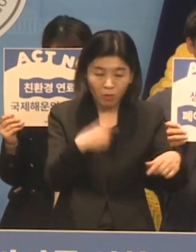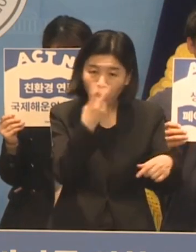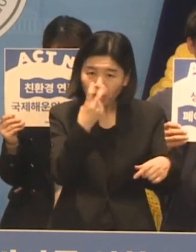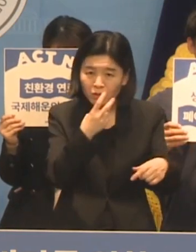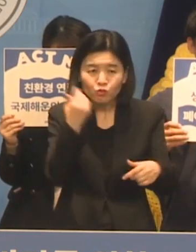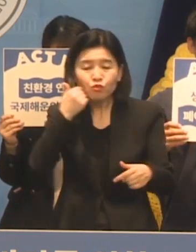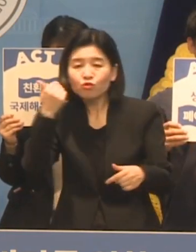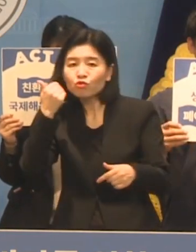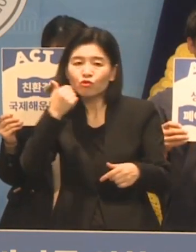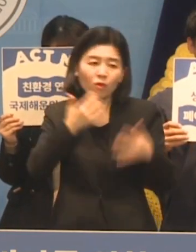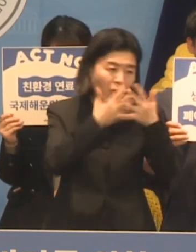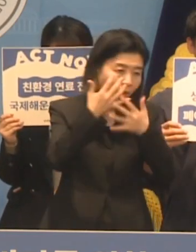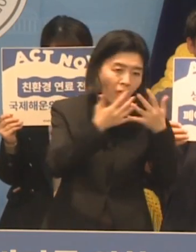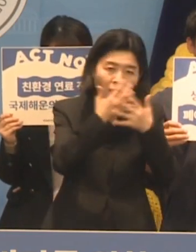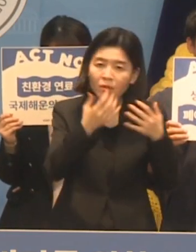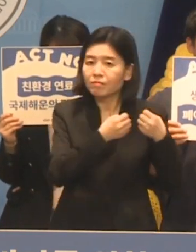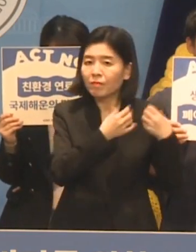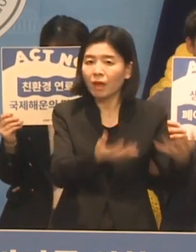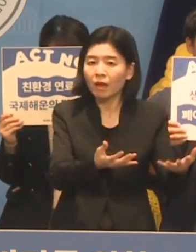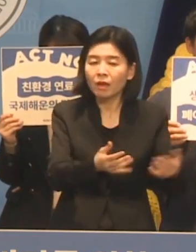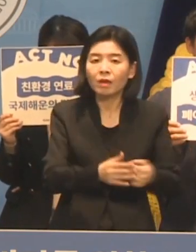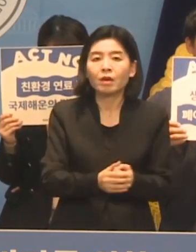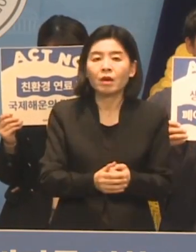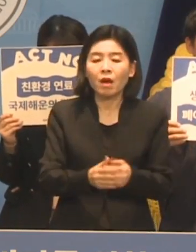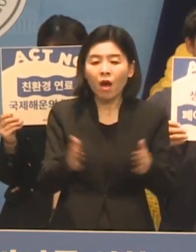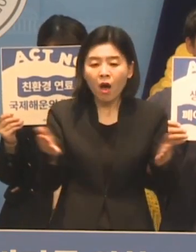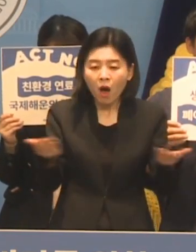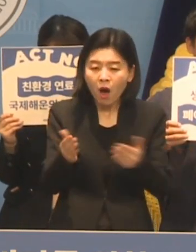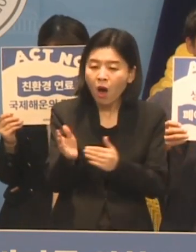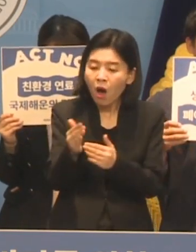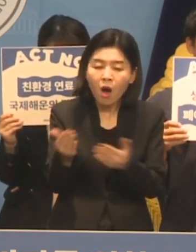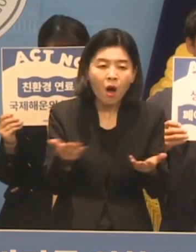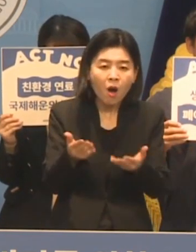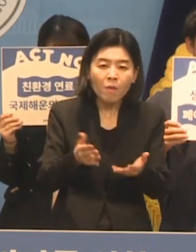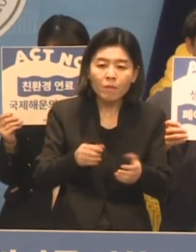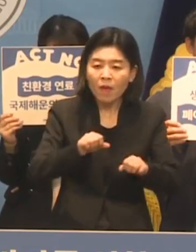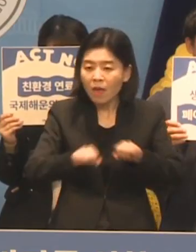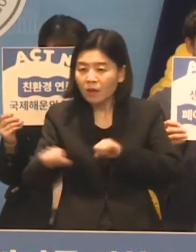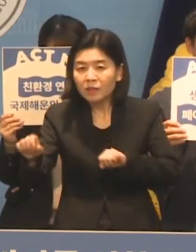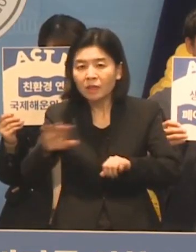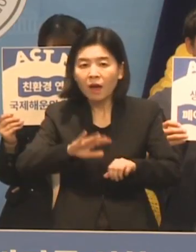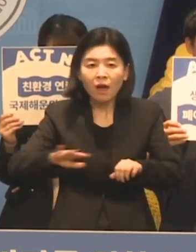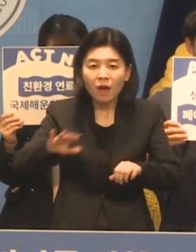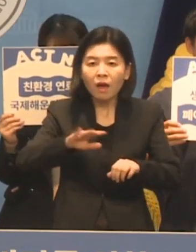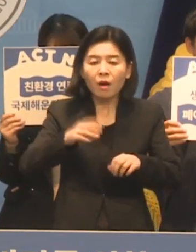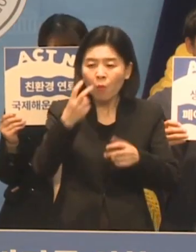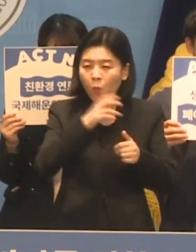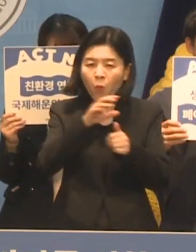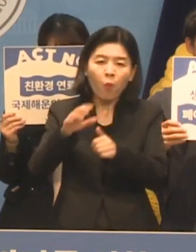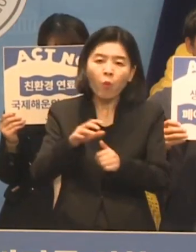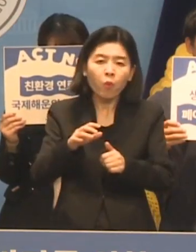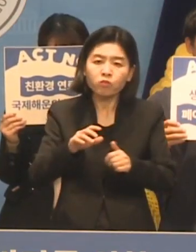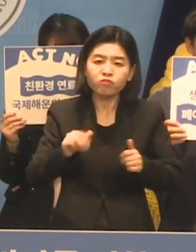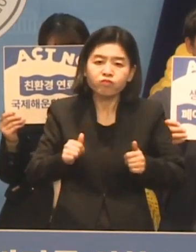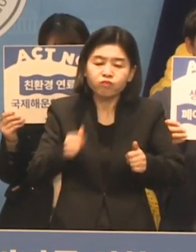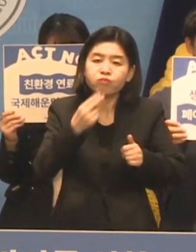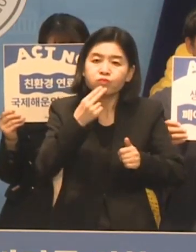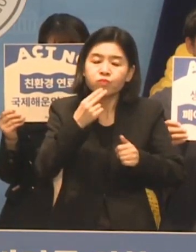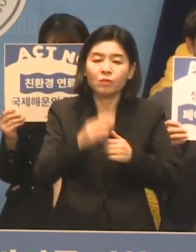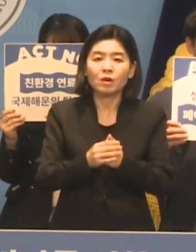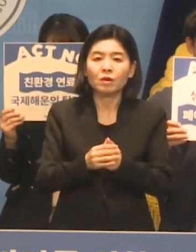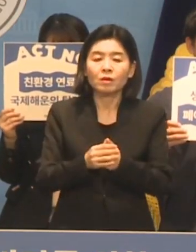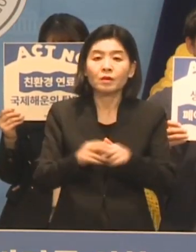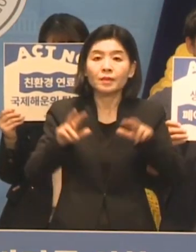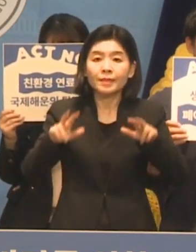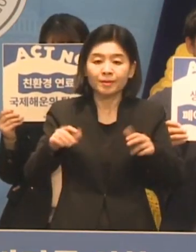주체가 불분명한 채 방치되고 있으며 어업 등의 모든 행위가 가능한 낮은 보호 수준에 머무르고 있습니다. 얼마